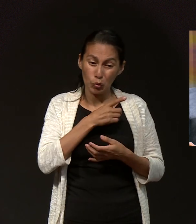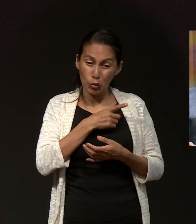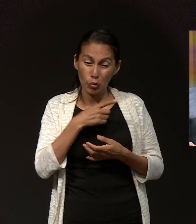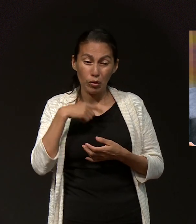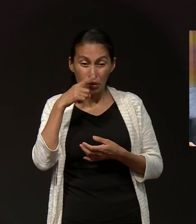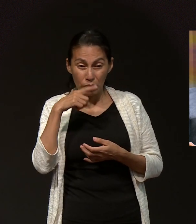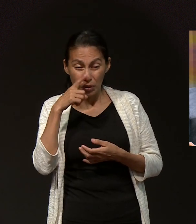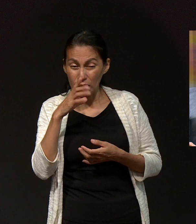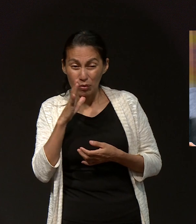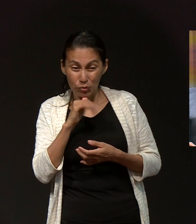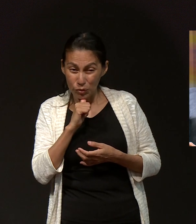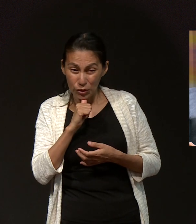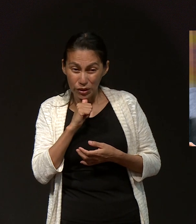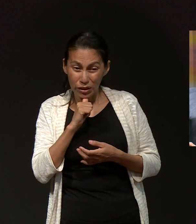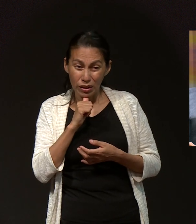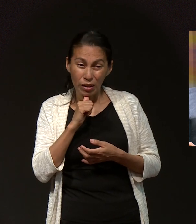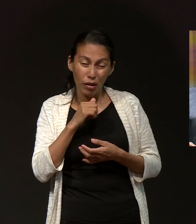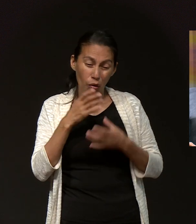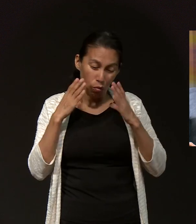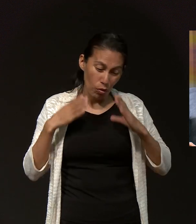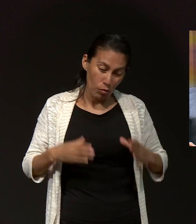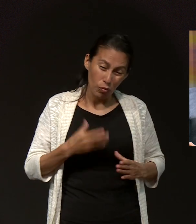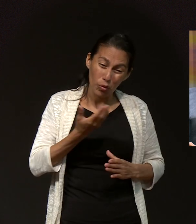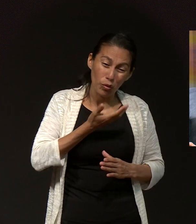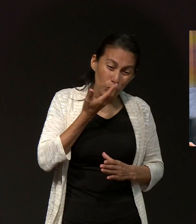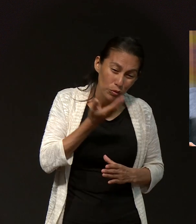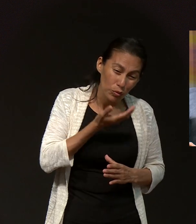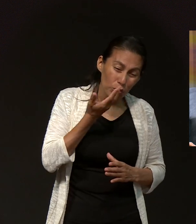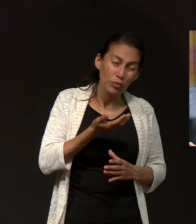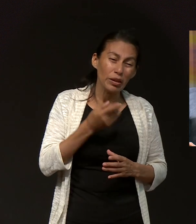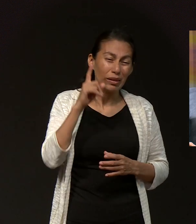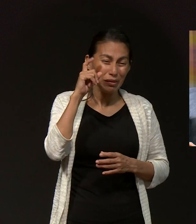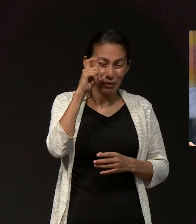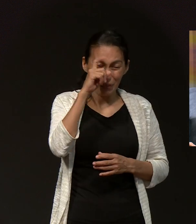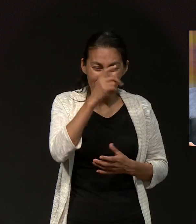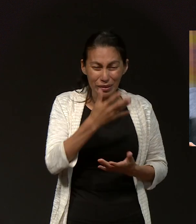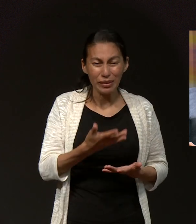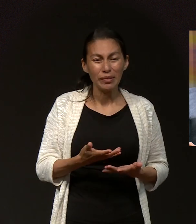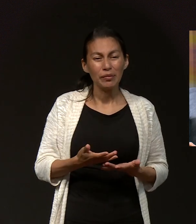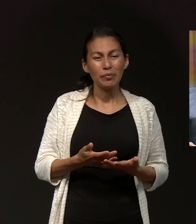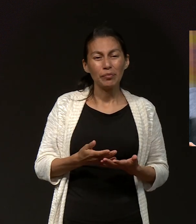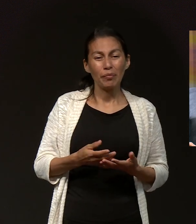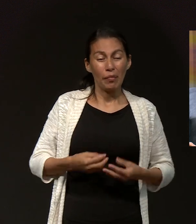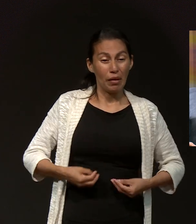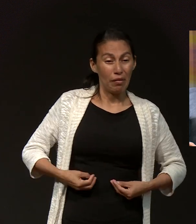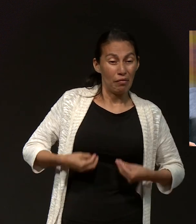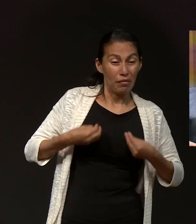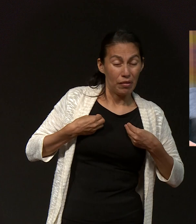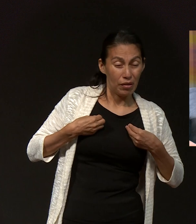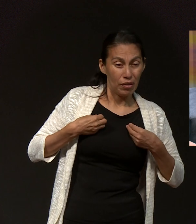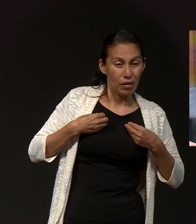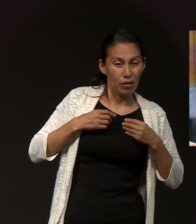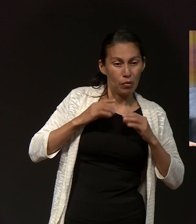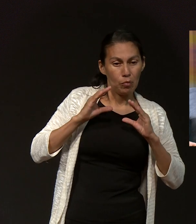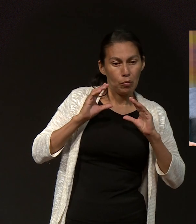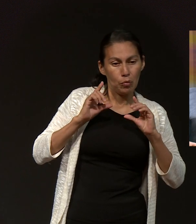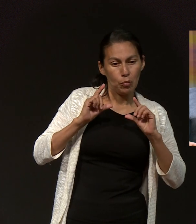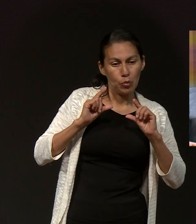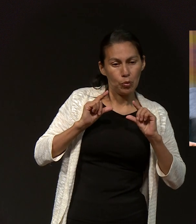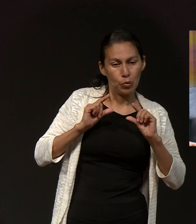de tal forma que luego ya no pueda volver a hacerlo por sí mismo. Ese riesgo empieza a subir y obviamente sus posibilidades de